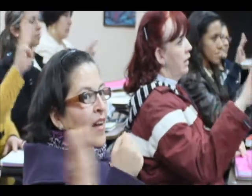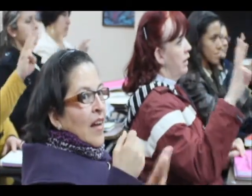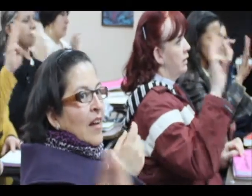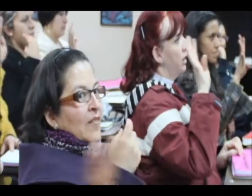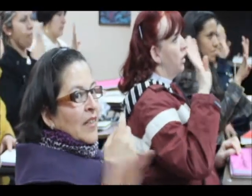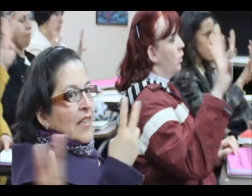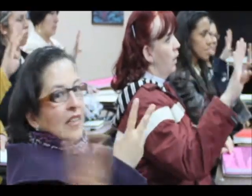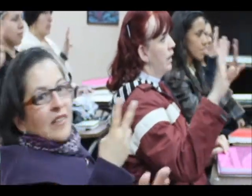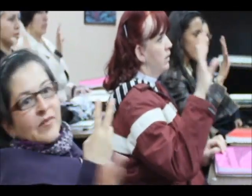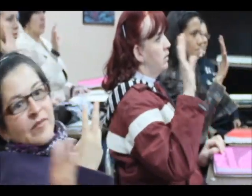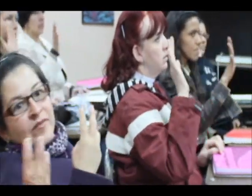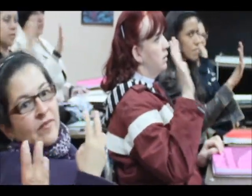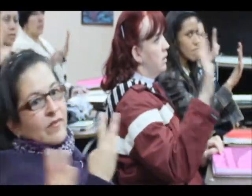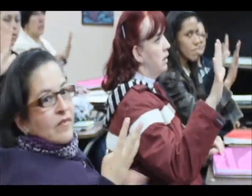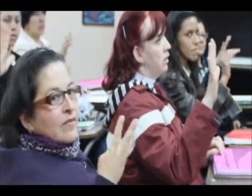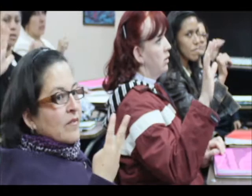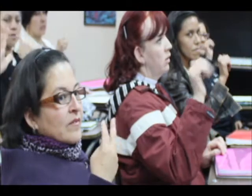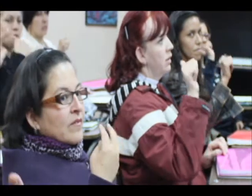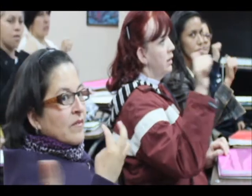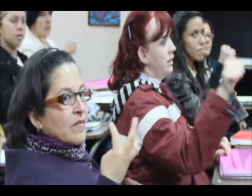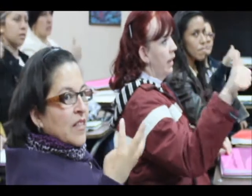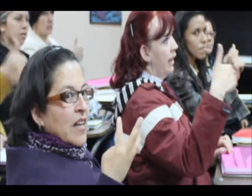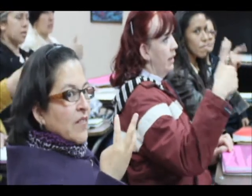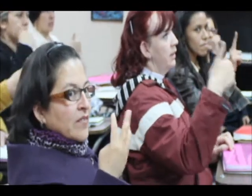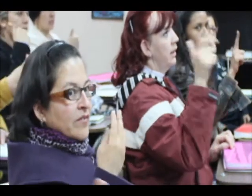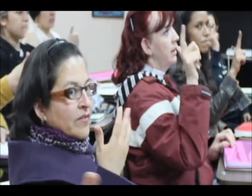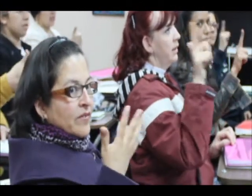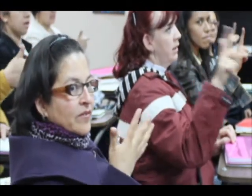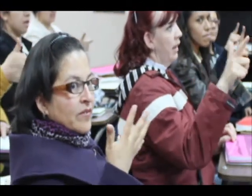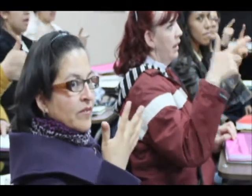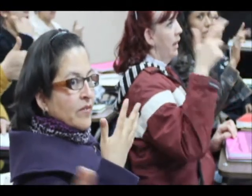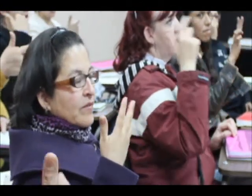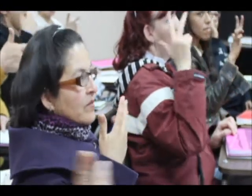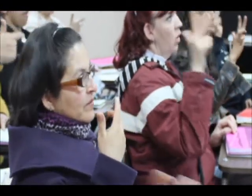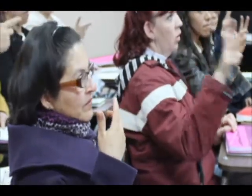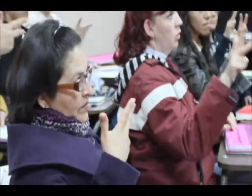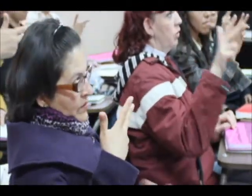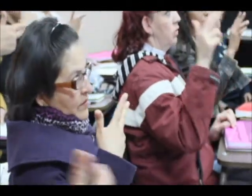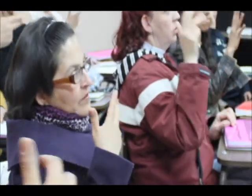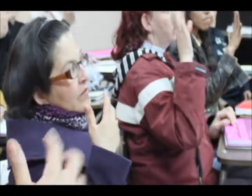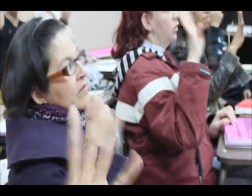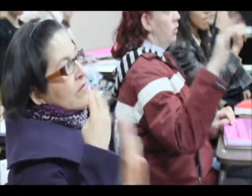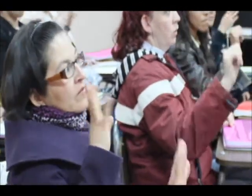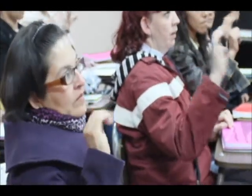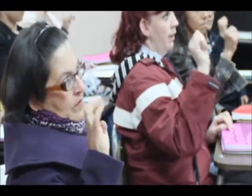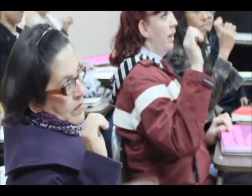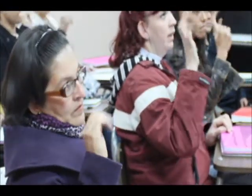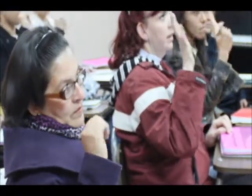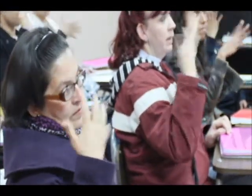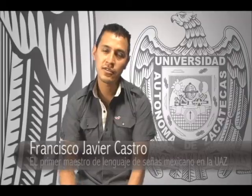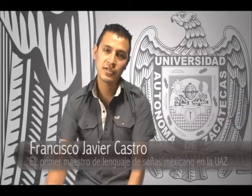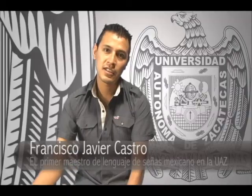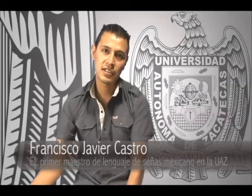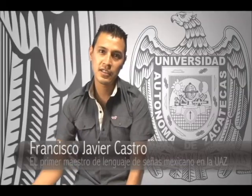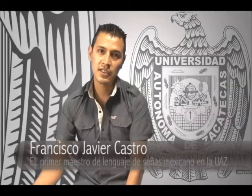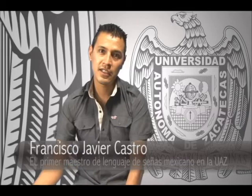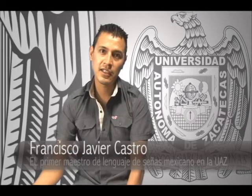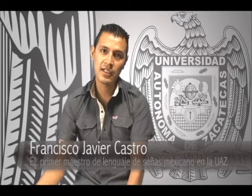no hubo un segundo. Pues muchos de ellos son alumnos de la normal, otros son maestros de la